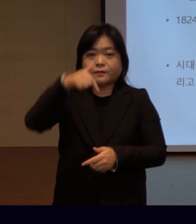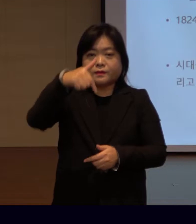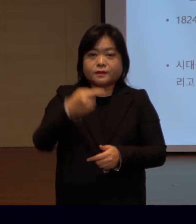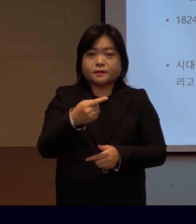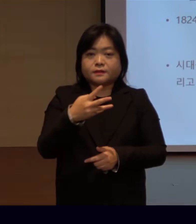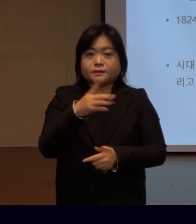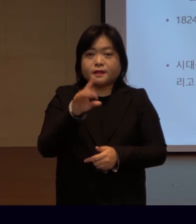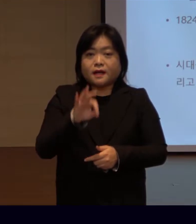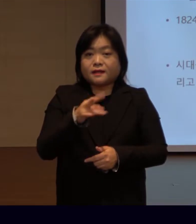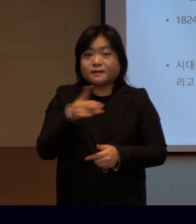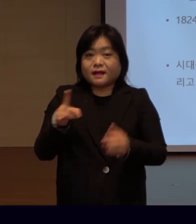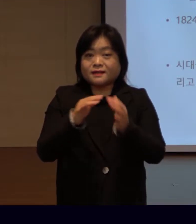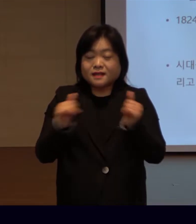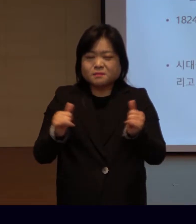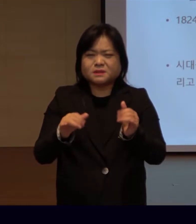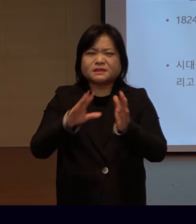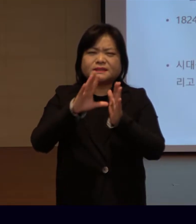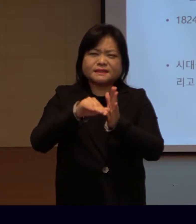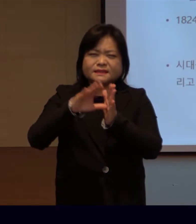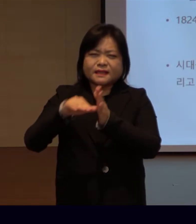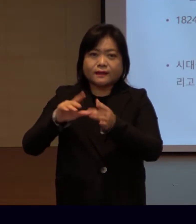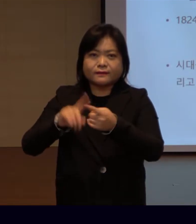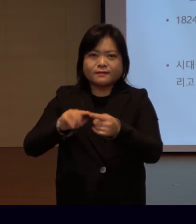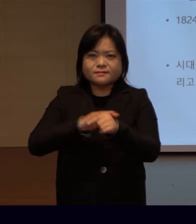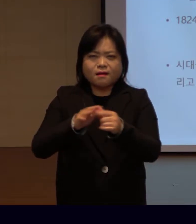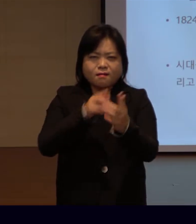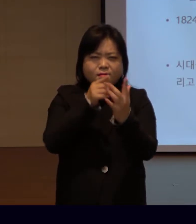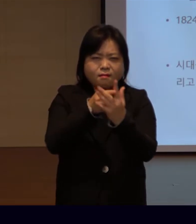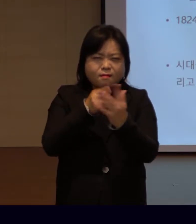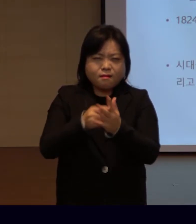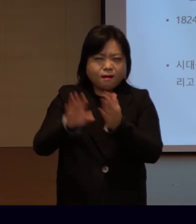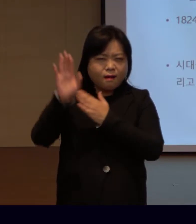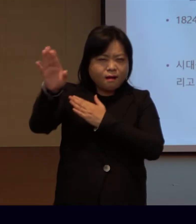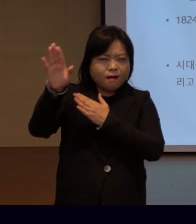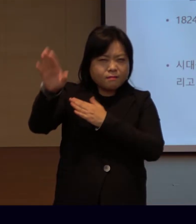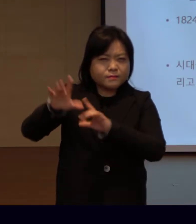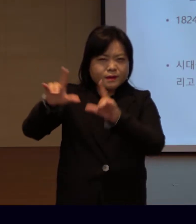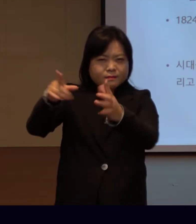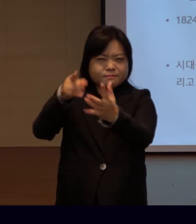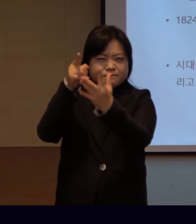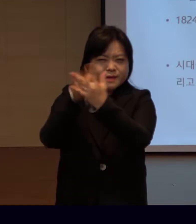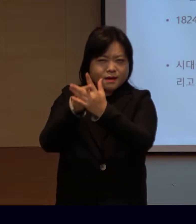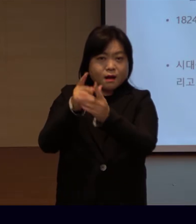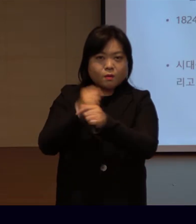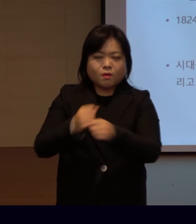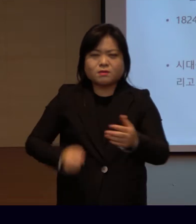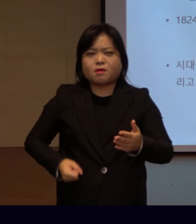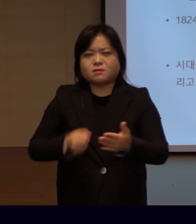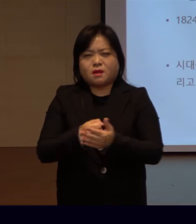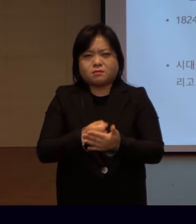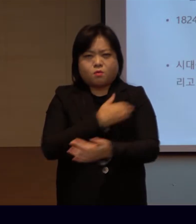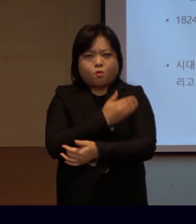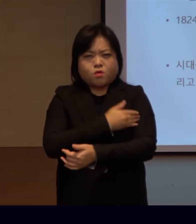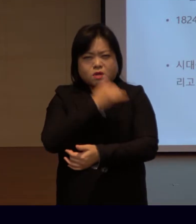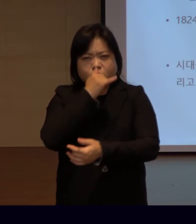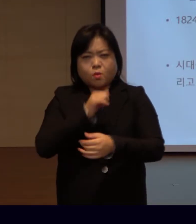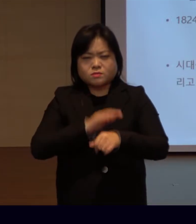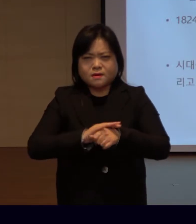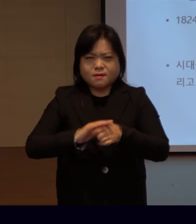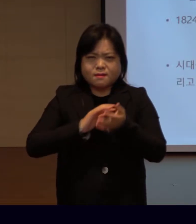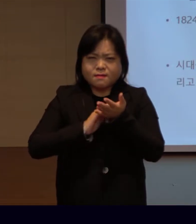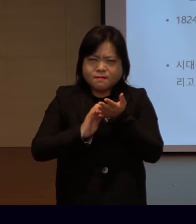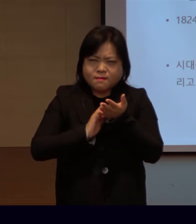그랑데란 인물은 이렇게 시대를 잘 읽고 앞을 내다볼 줄 알고 결단력이 있고 용의주도 하고